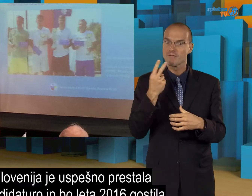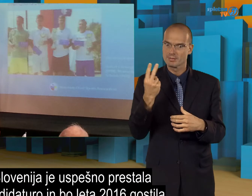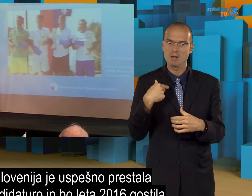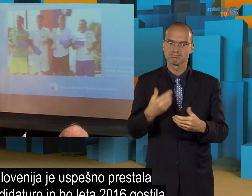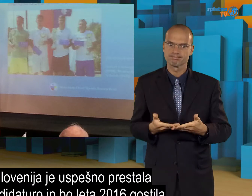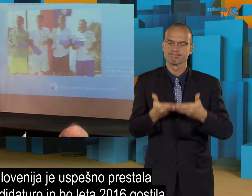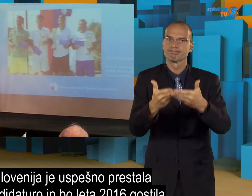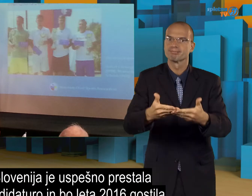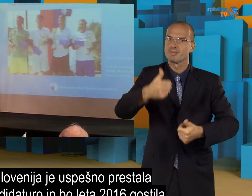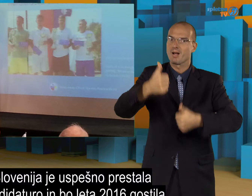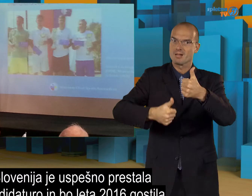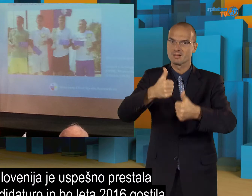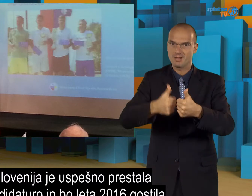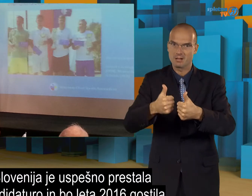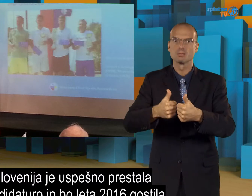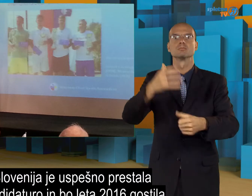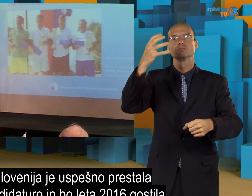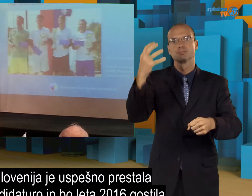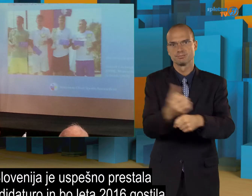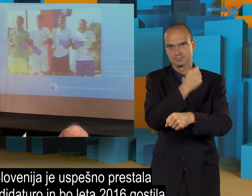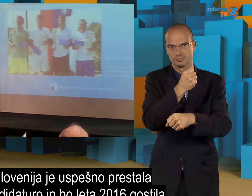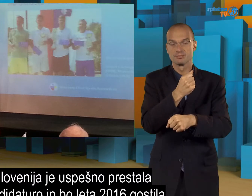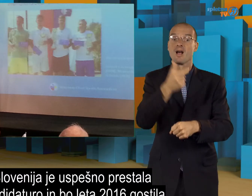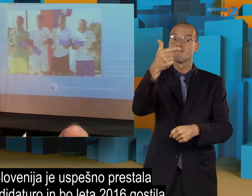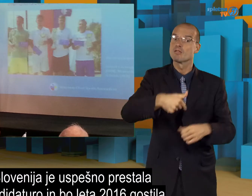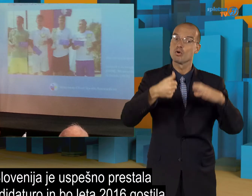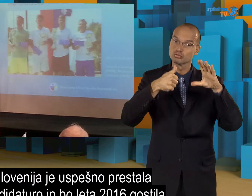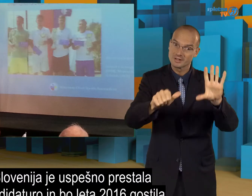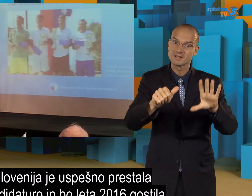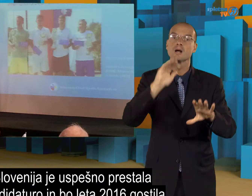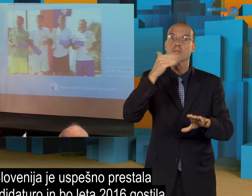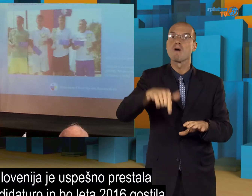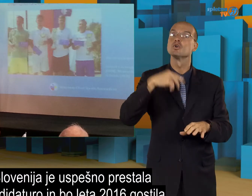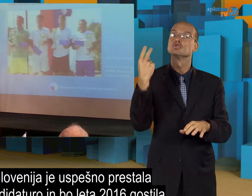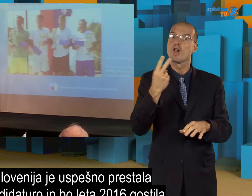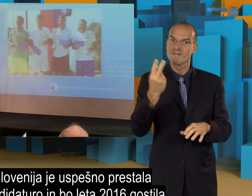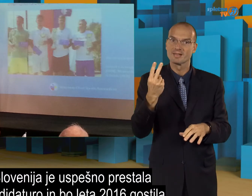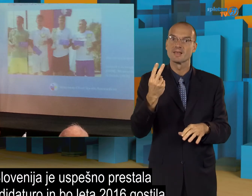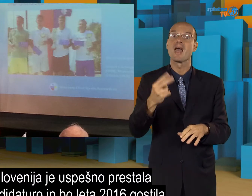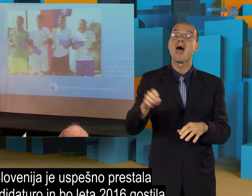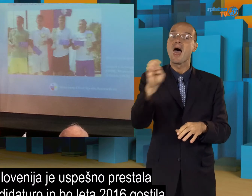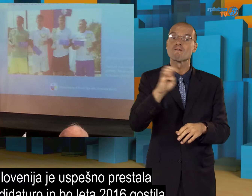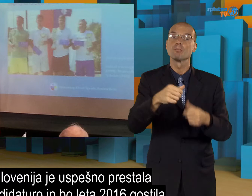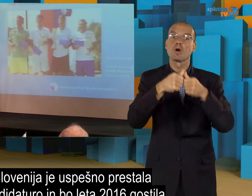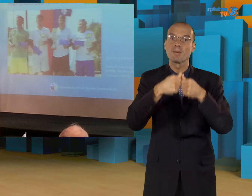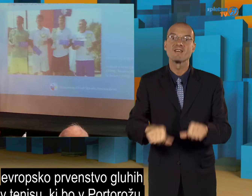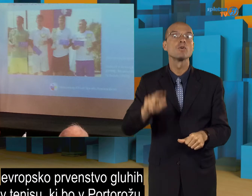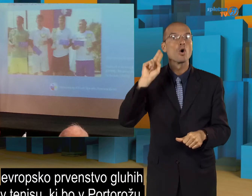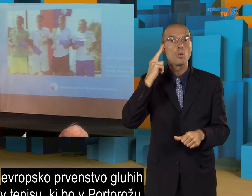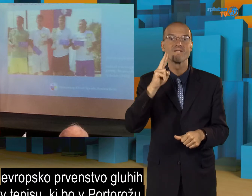Slovenija je uspešno prestala kandidaturo in bo leta 2016 gostila Evropsko prvenstvo gluhih v tenisu, ki bo